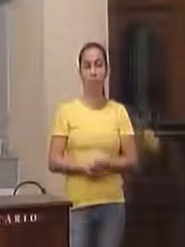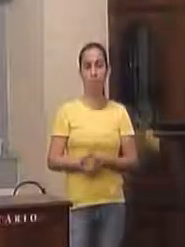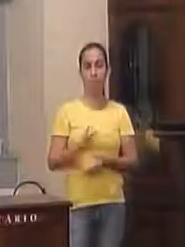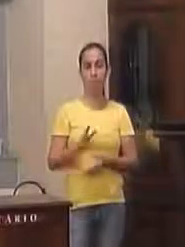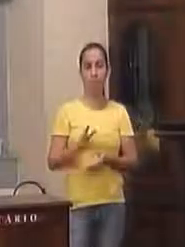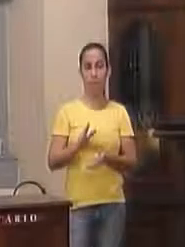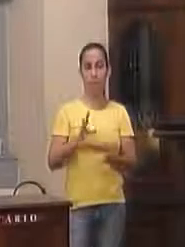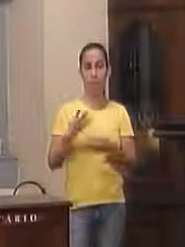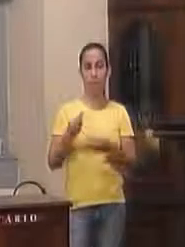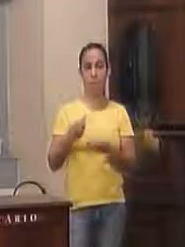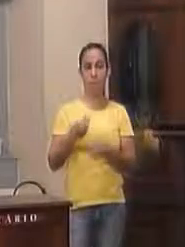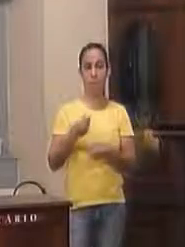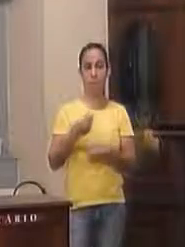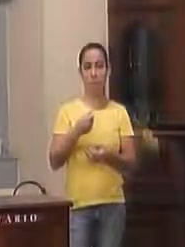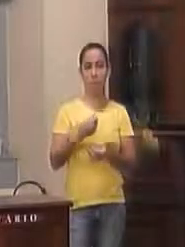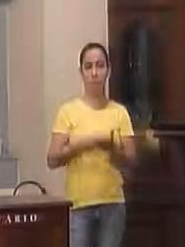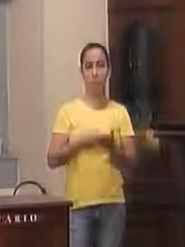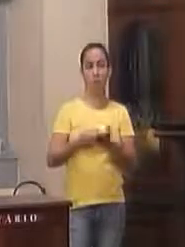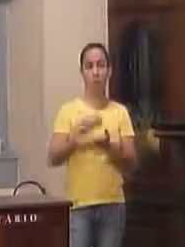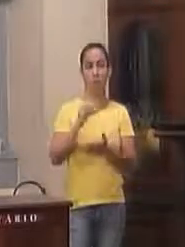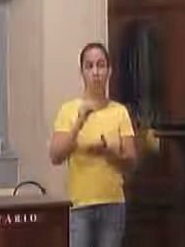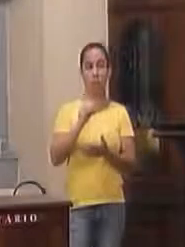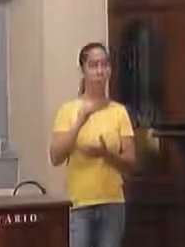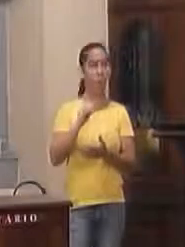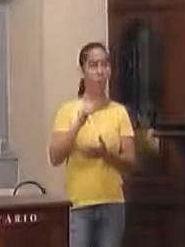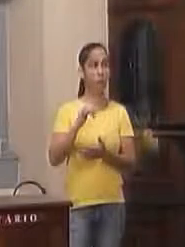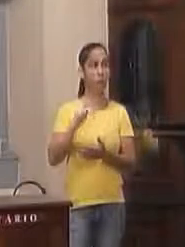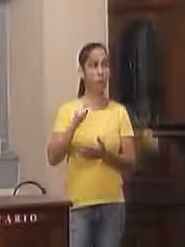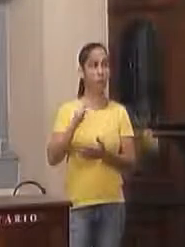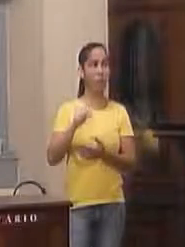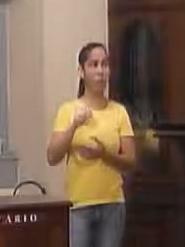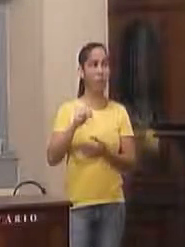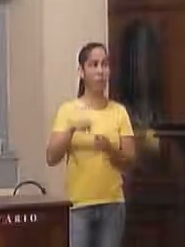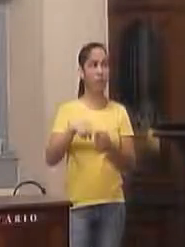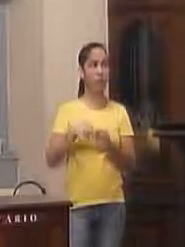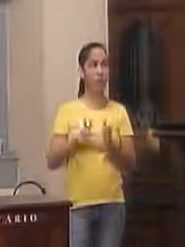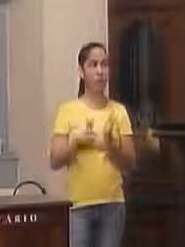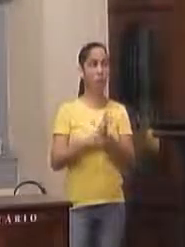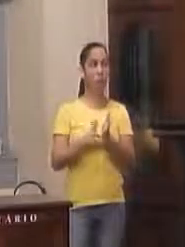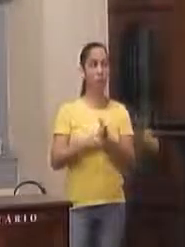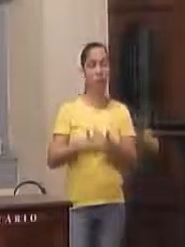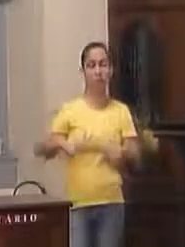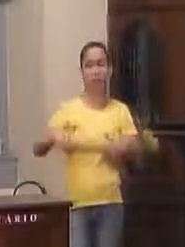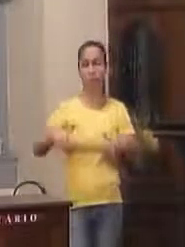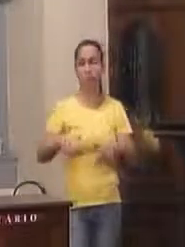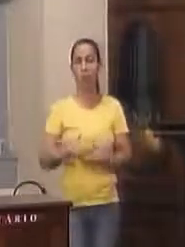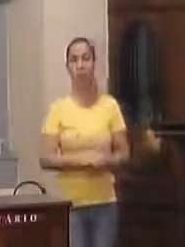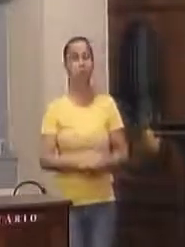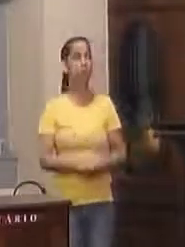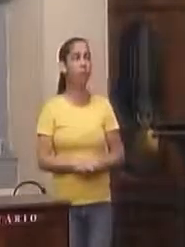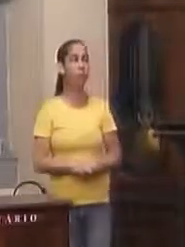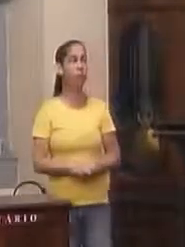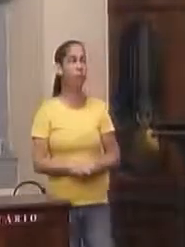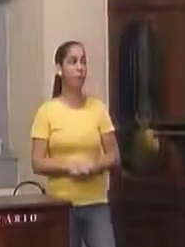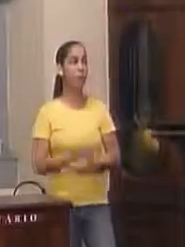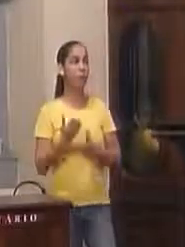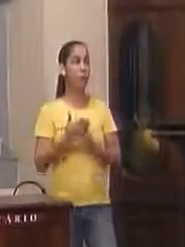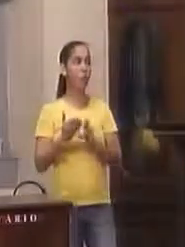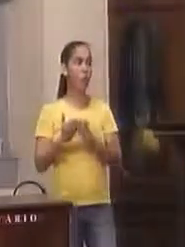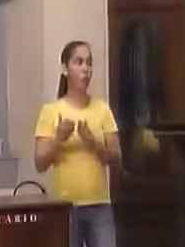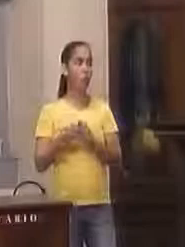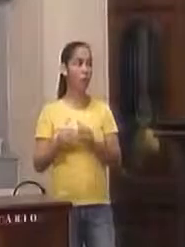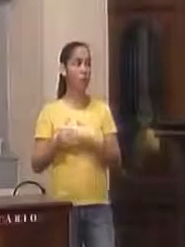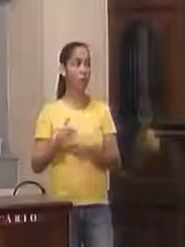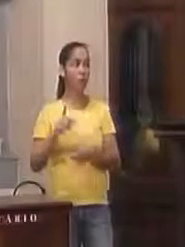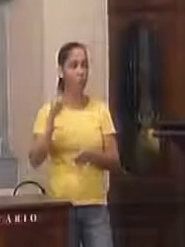obrigações, essas estão todas em dias? As obrigações, Light. você diz sim, estão em dia. Parcelamentos, tudo em dia.